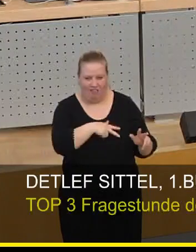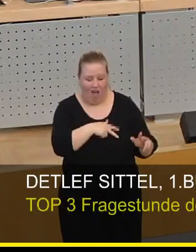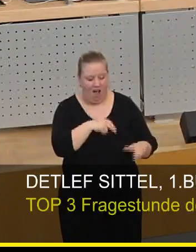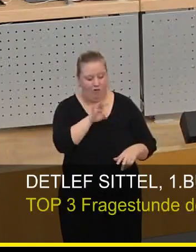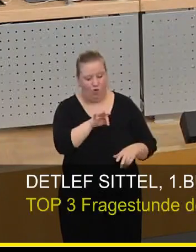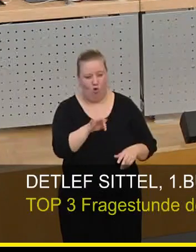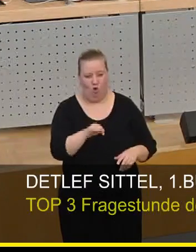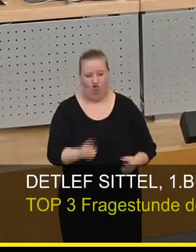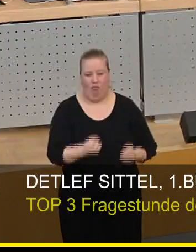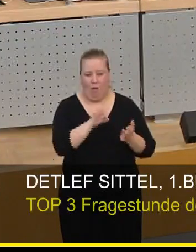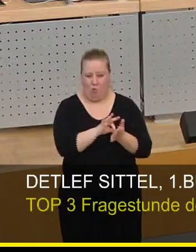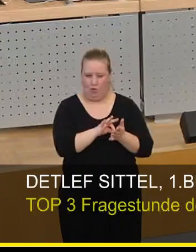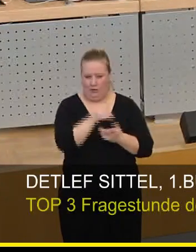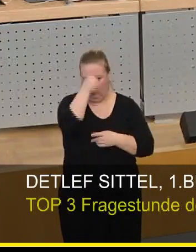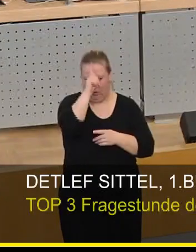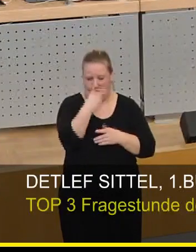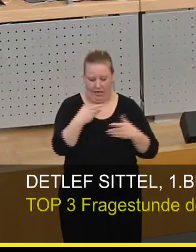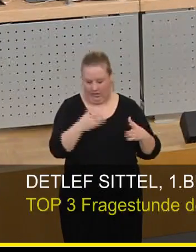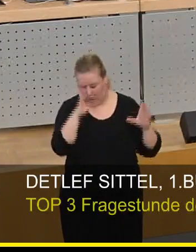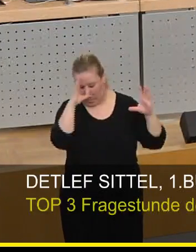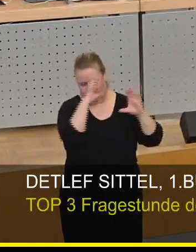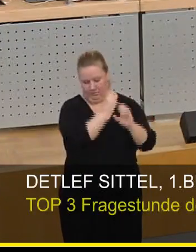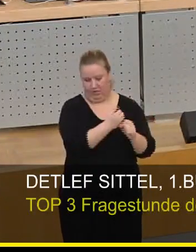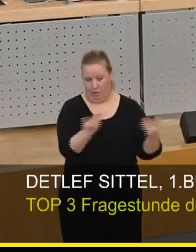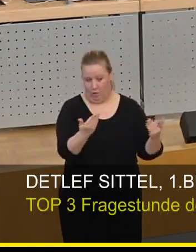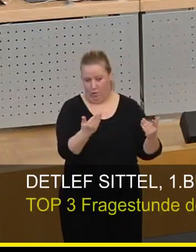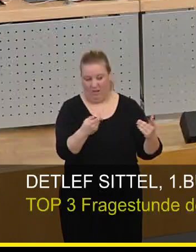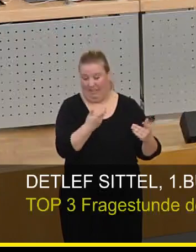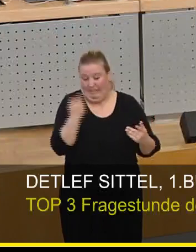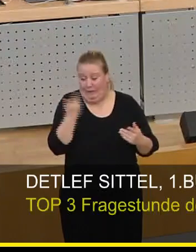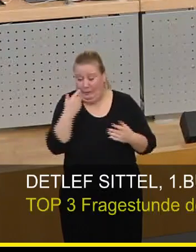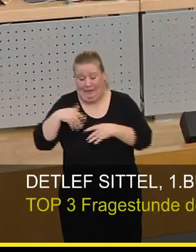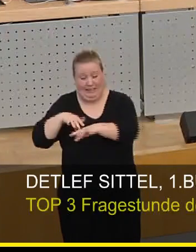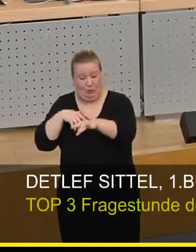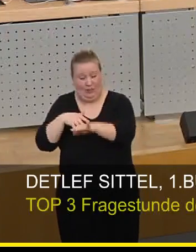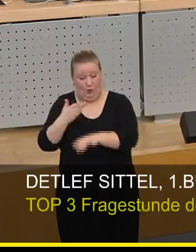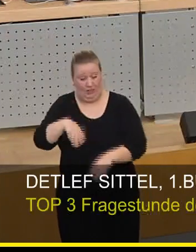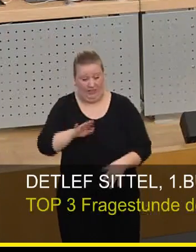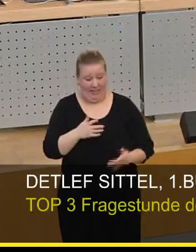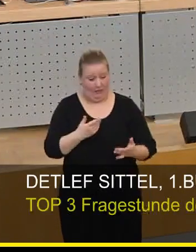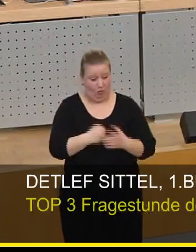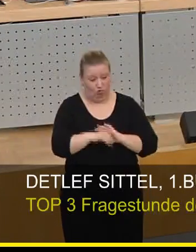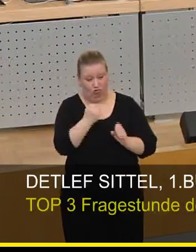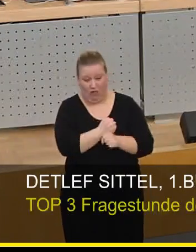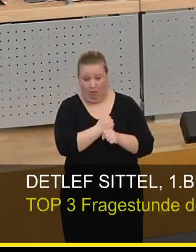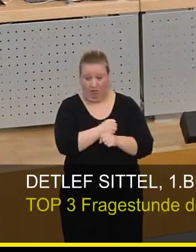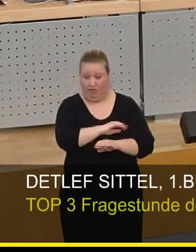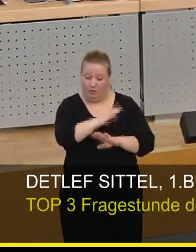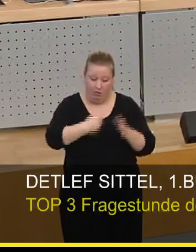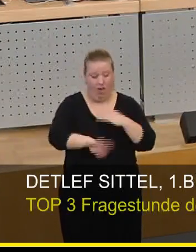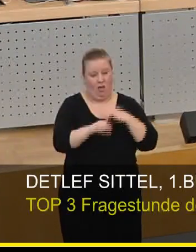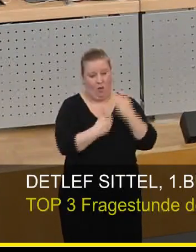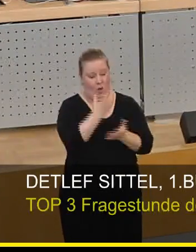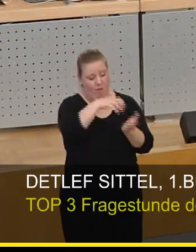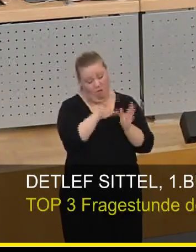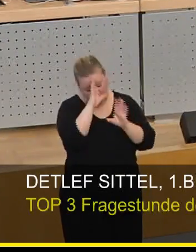für die Veranstaltungsabsicherung natürlich zu diesem Zeitpunkt da auch keine Demonstrationen mehr waren, sondern sich im Wesentlichen die Gesamtabsicherung auf den